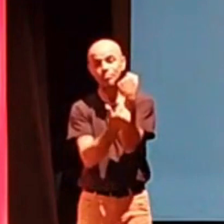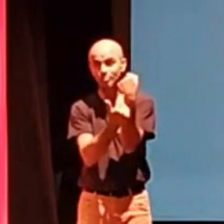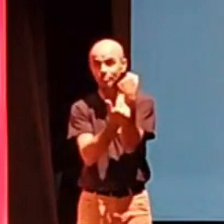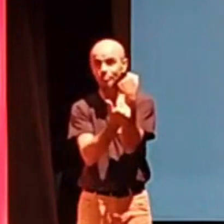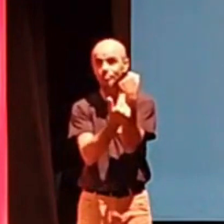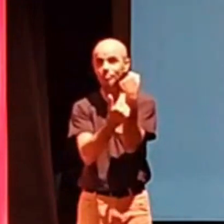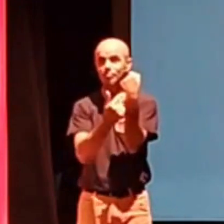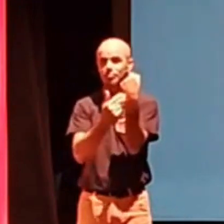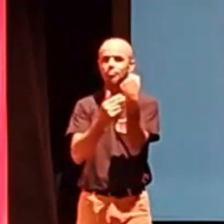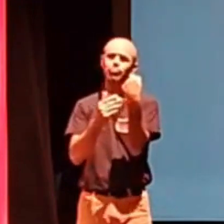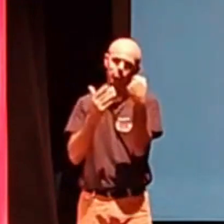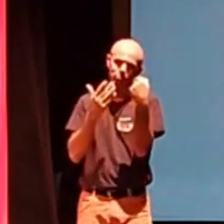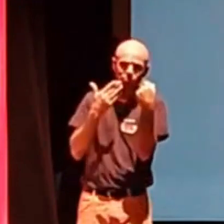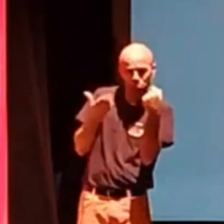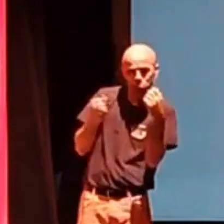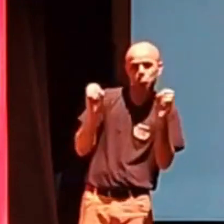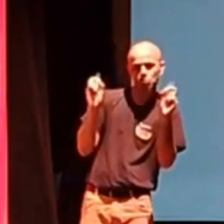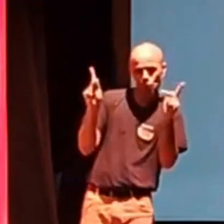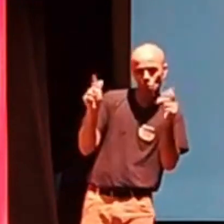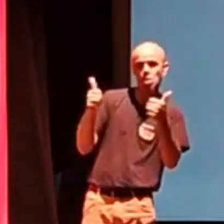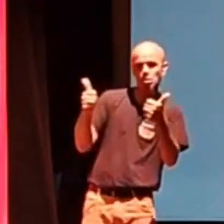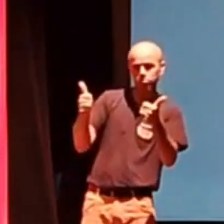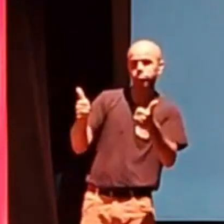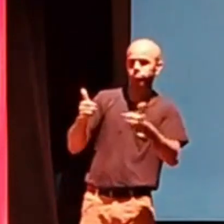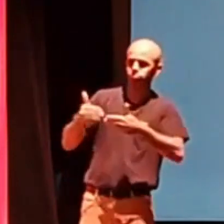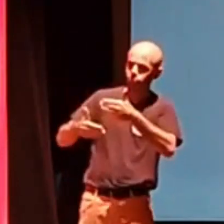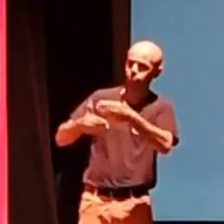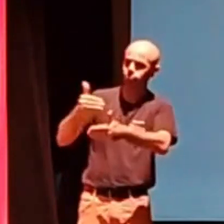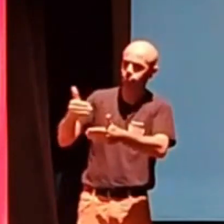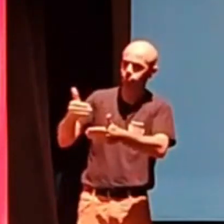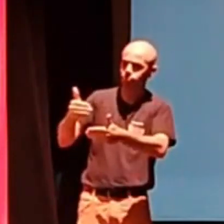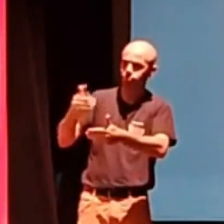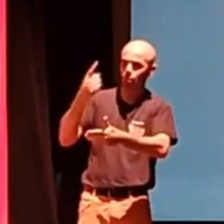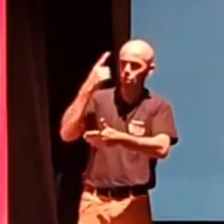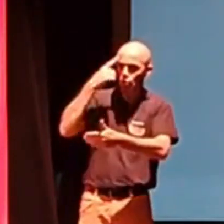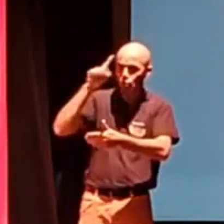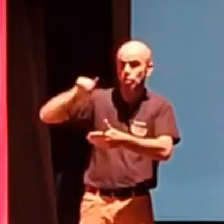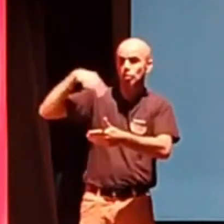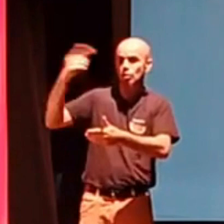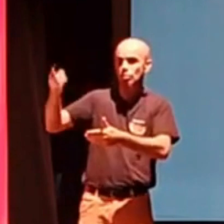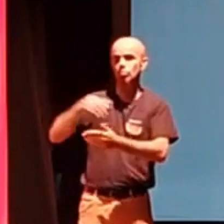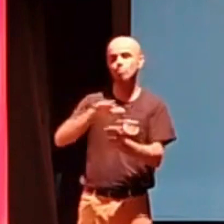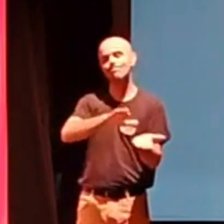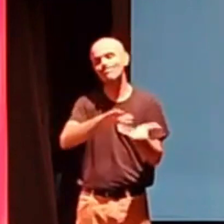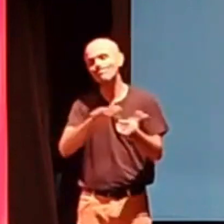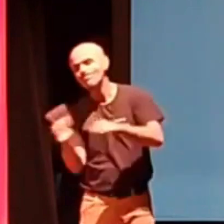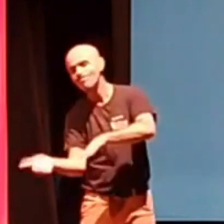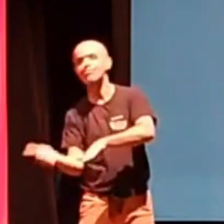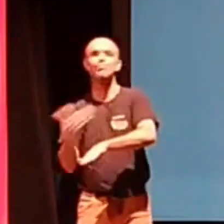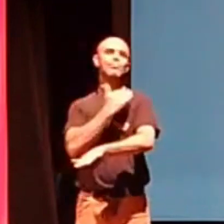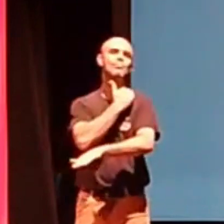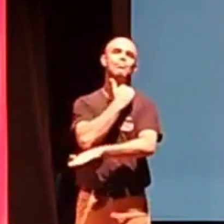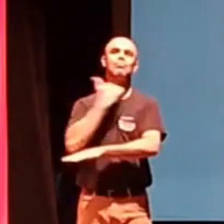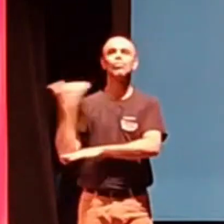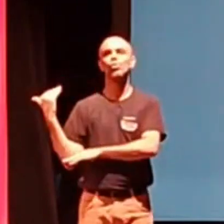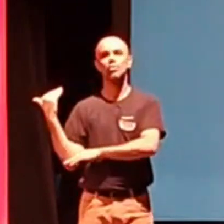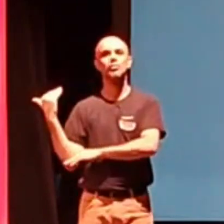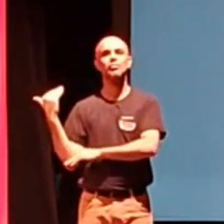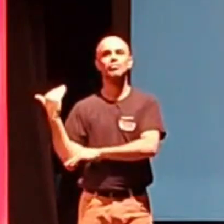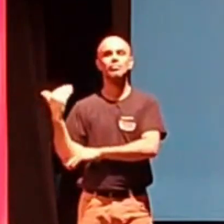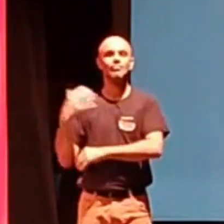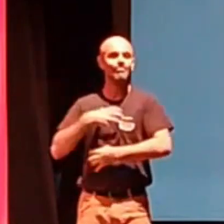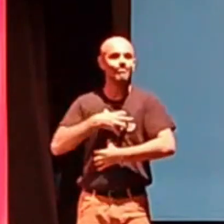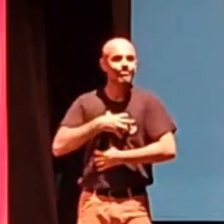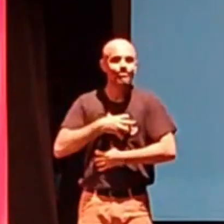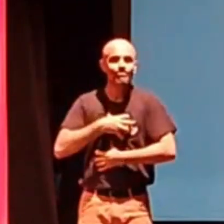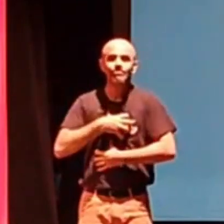escoliose. Aparentemente a cirurgia ocorreu tudo bem e no dia seguinte essa criança veio a óbito, né? E assim, a gente